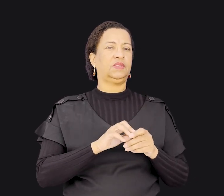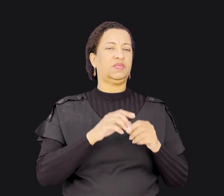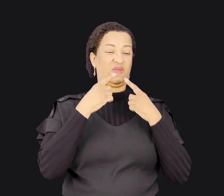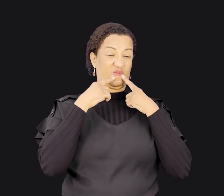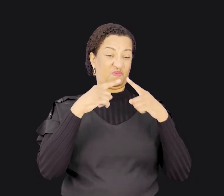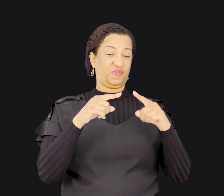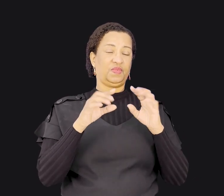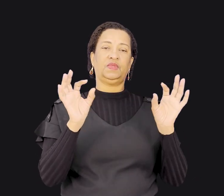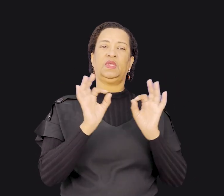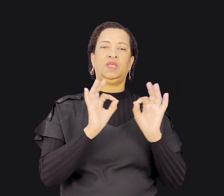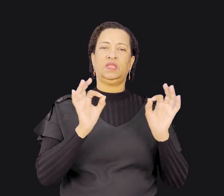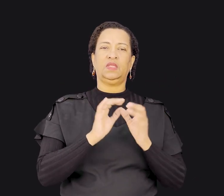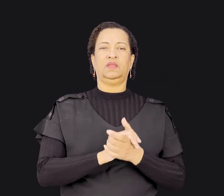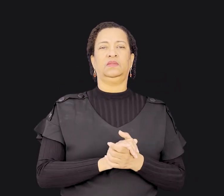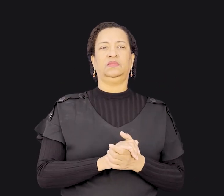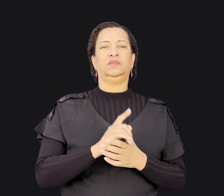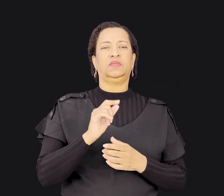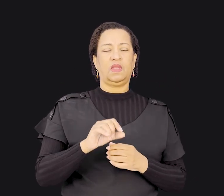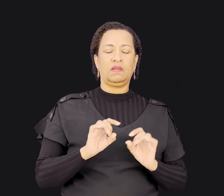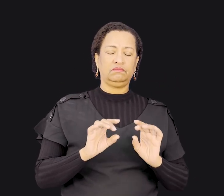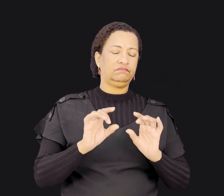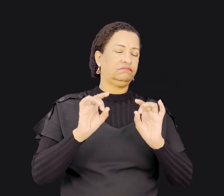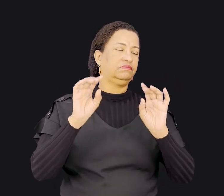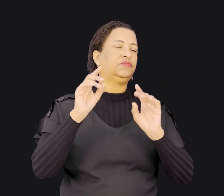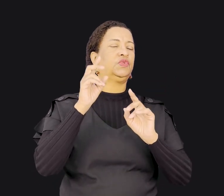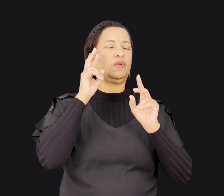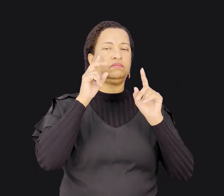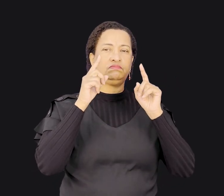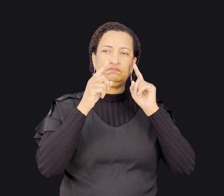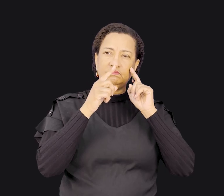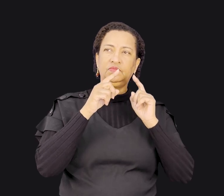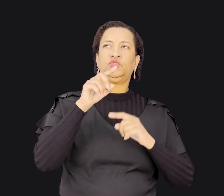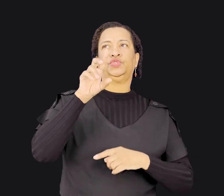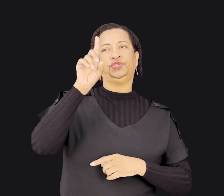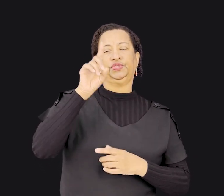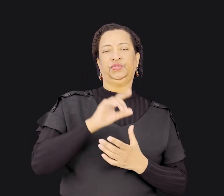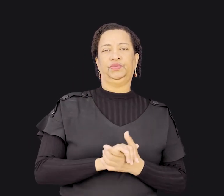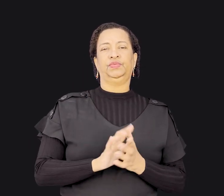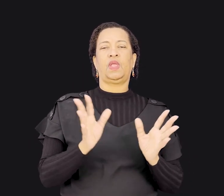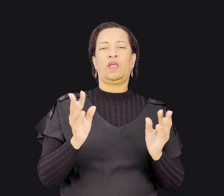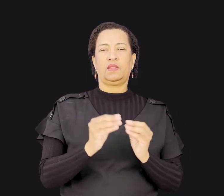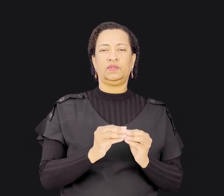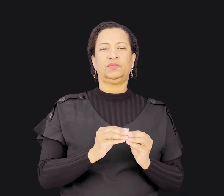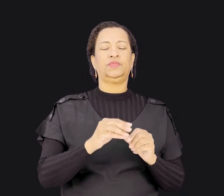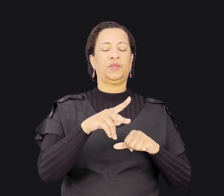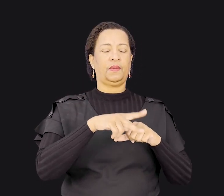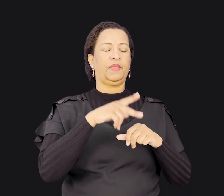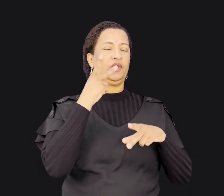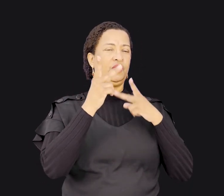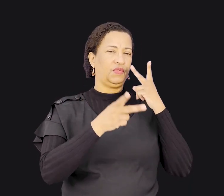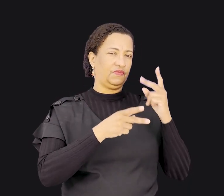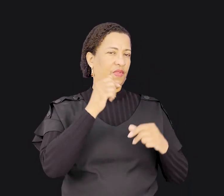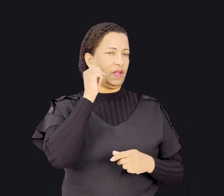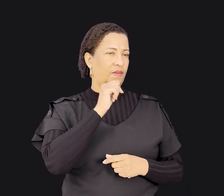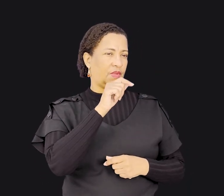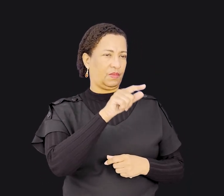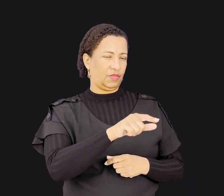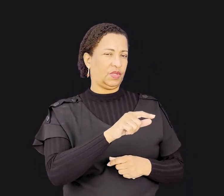palavra, que é precioso aos olhos de Deus. Resumindo, Pedro diz para a mulher ganhar o marido que não está obedecendo